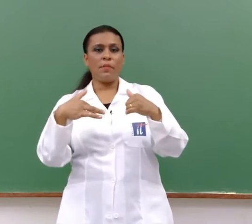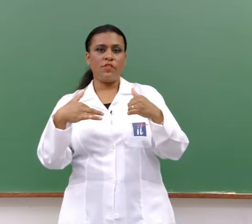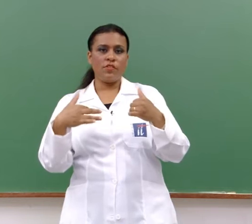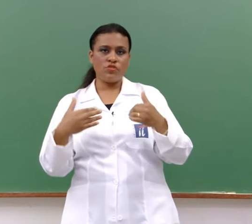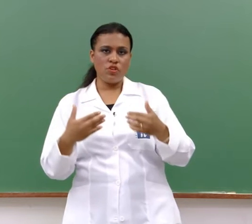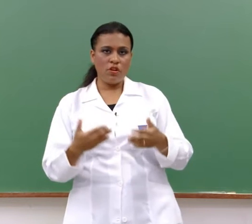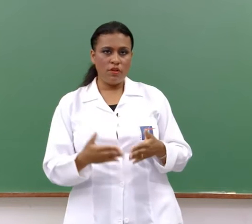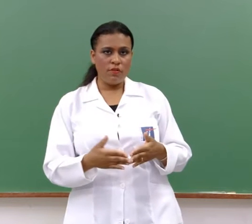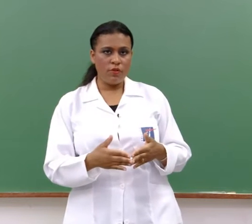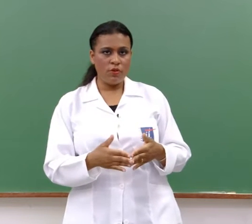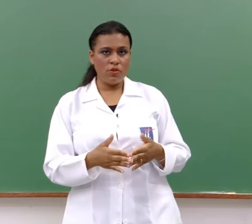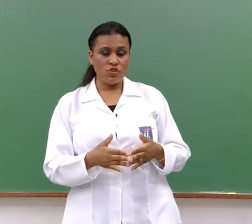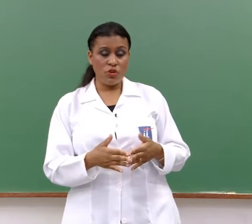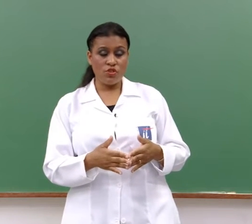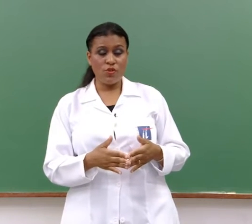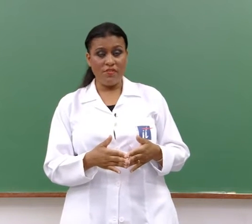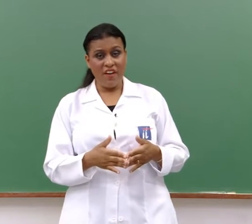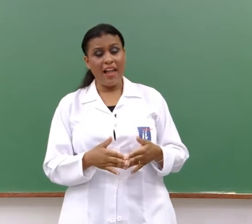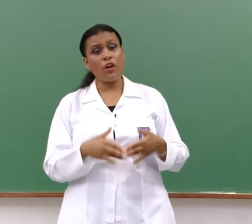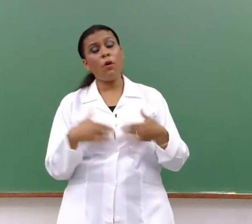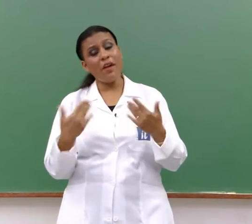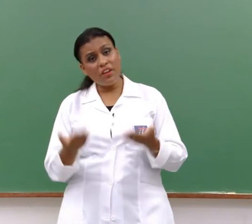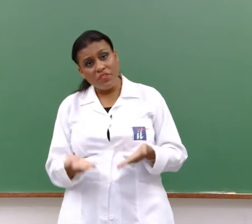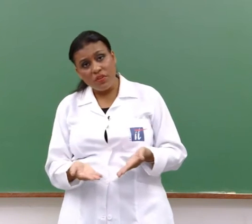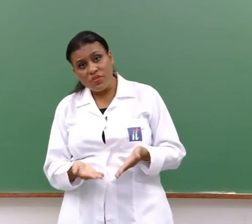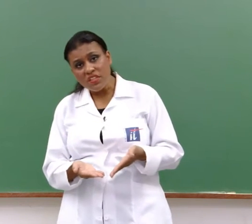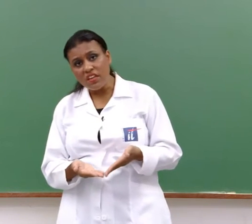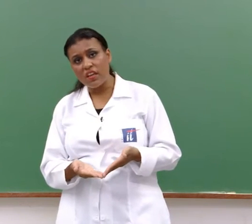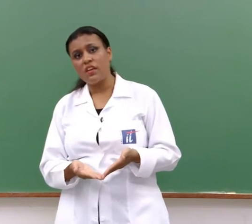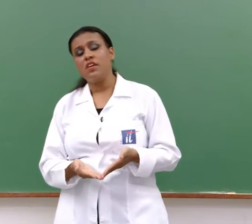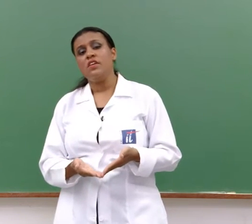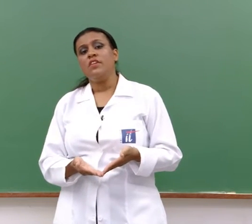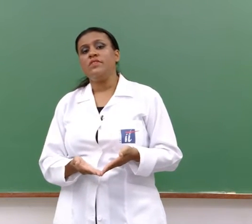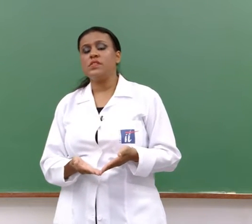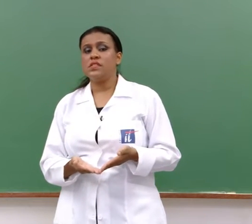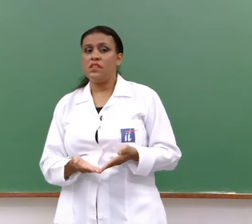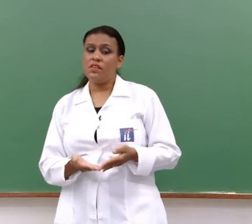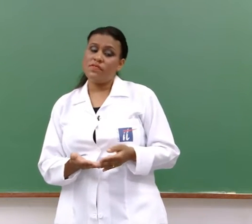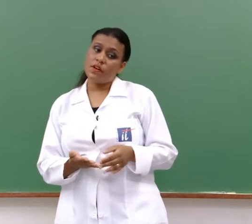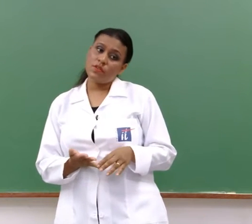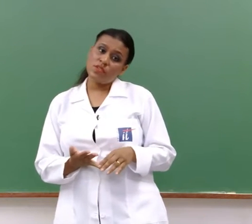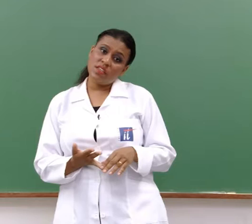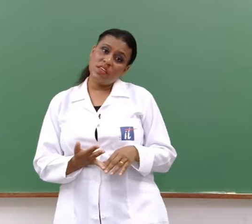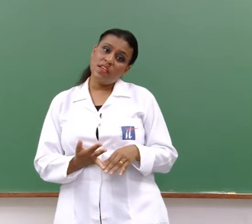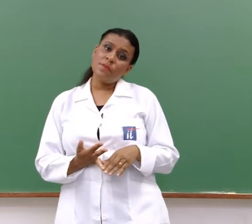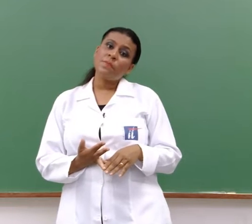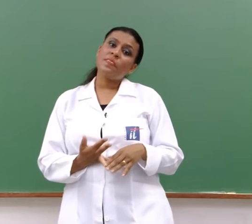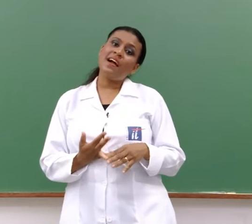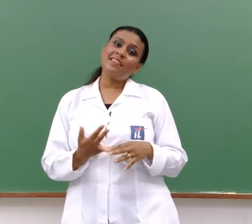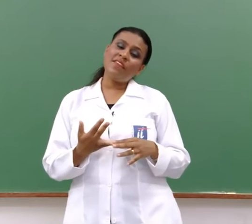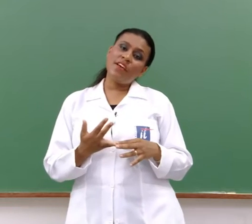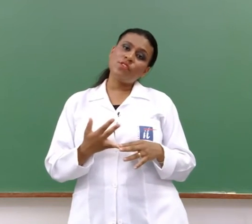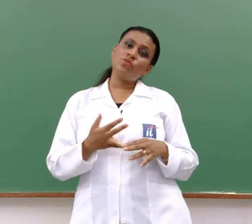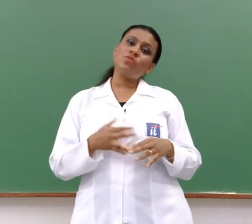tratamento fonoaudiológico a fala, como é que eu vou conseguir? Você vai conseguir através do uso